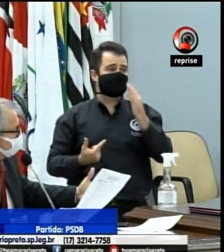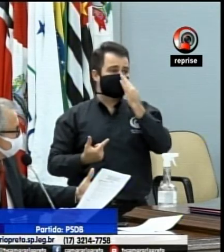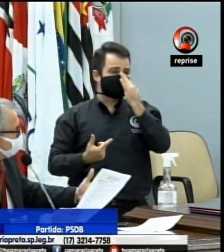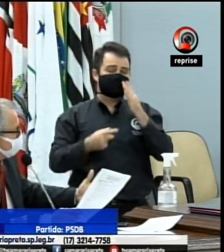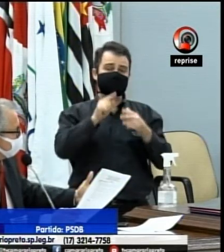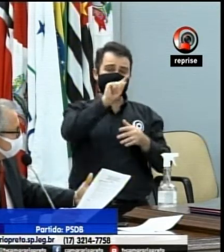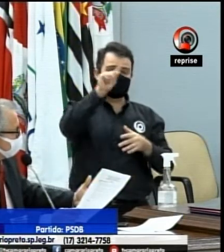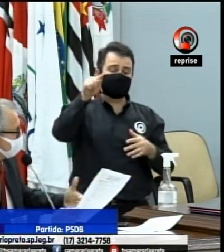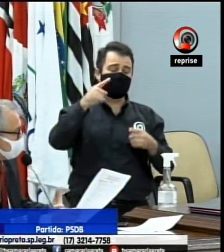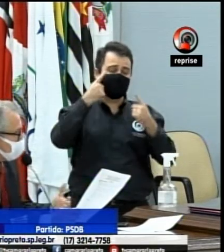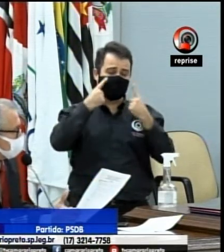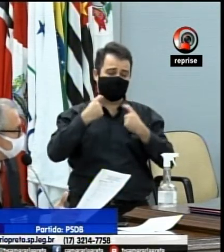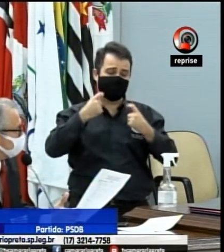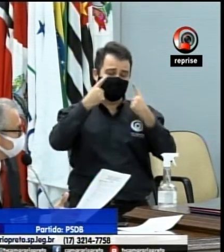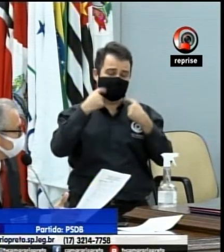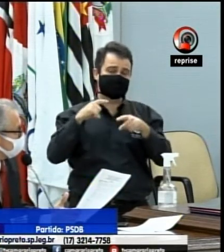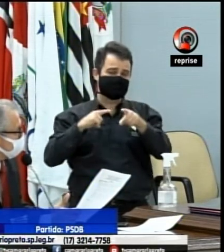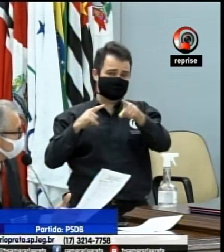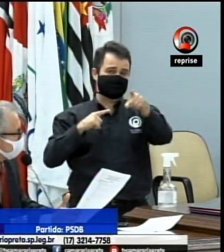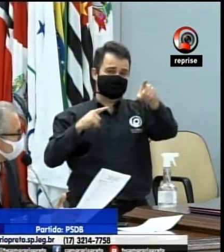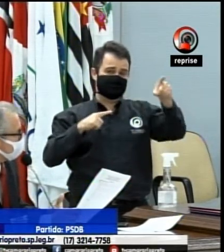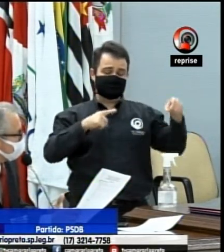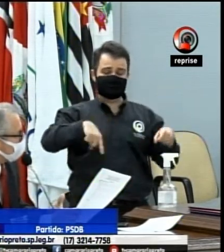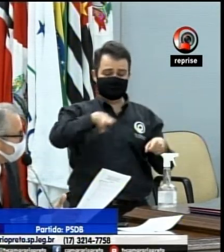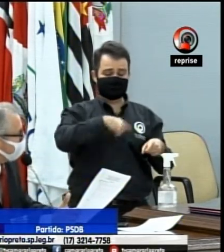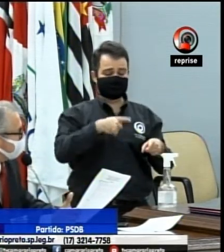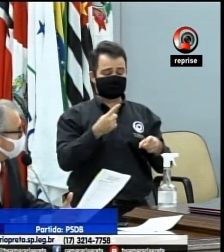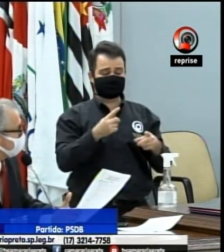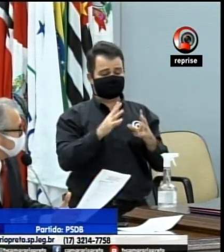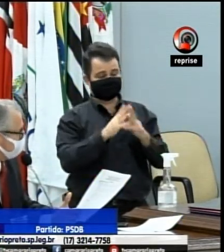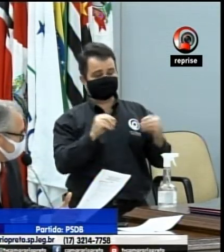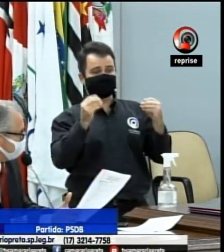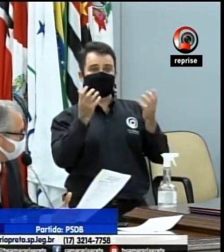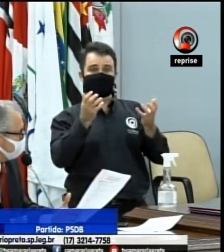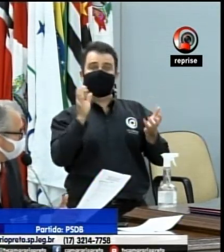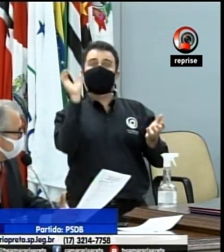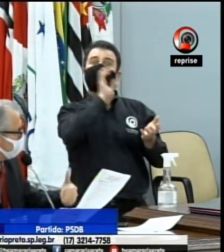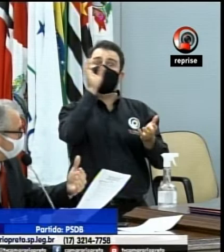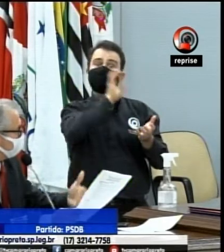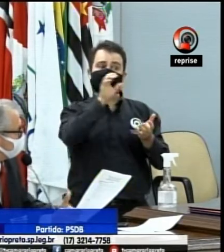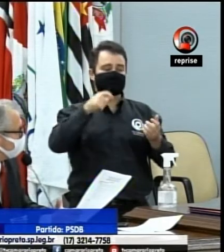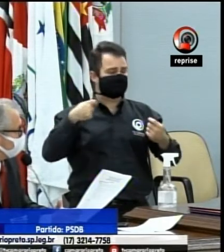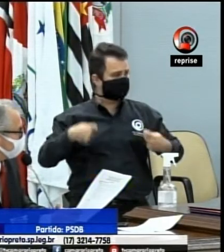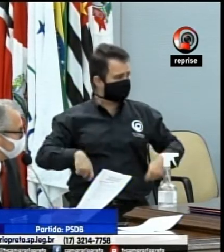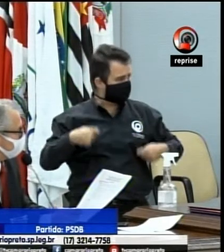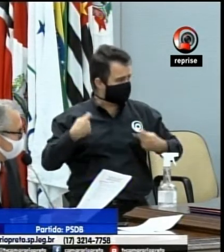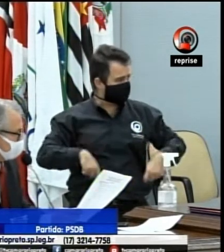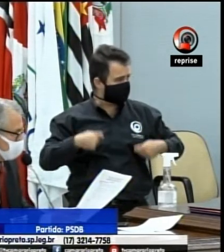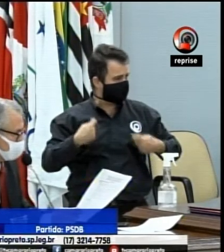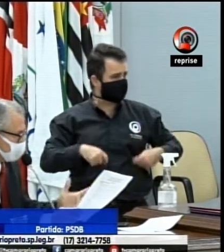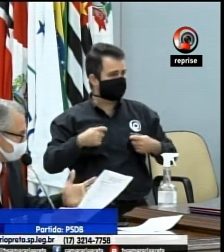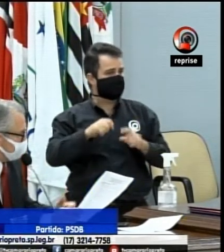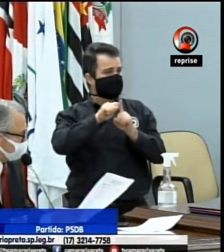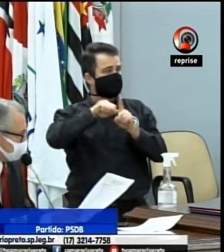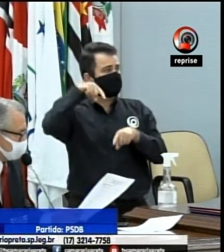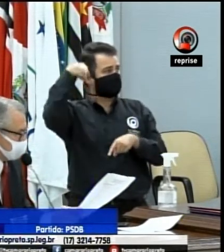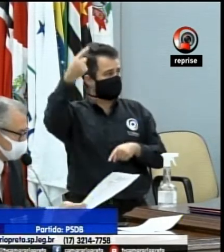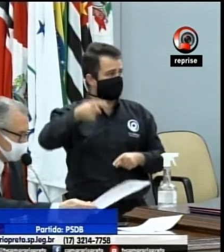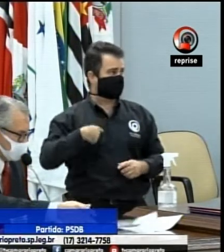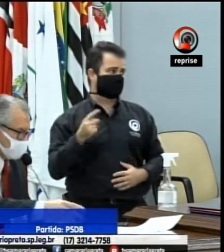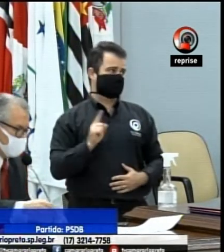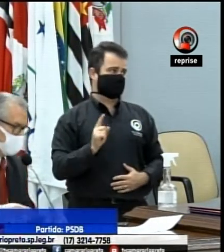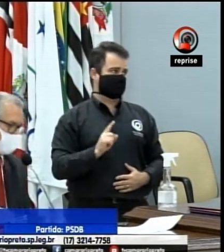chorando. Então, a gente quer uma solução, mas uma solução para já, e não para o mês que vem. Gostaria de ouvir a senhora a